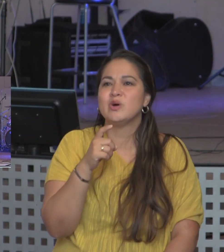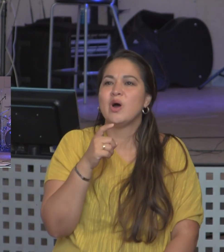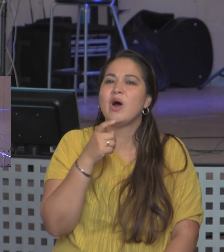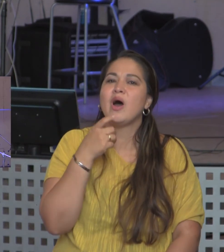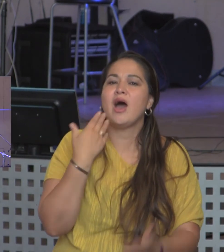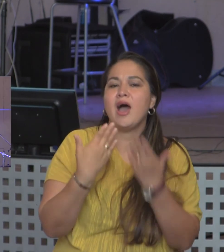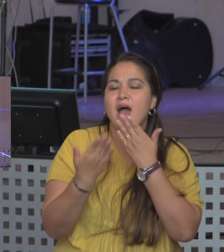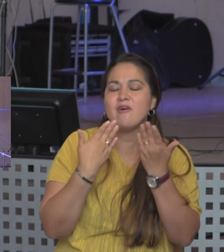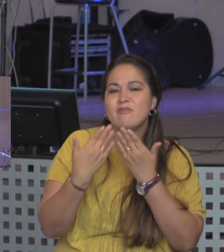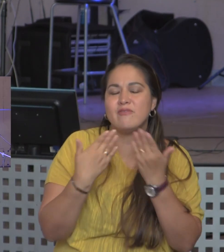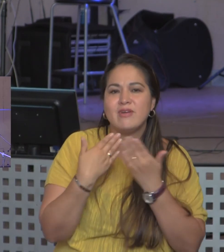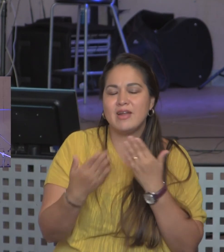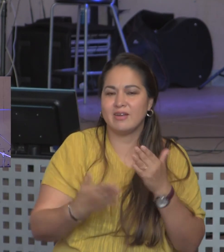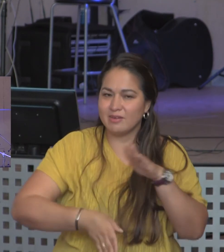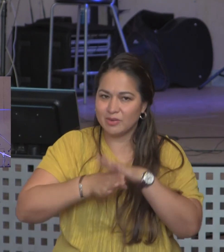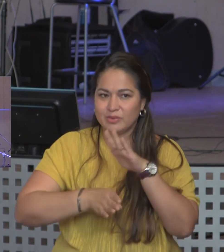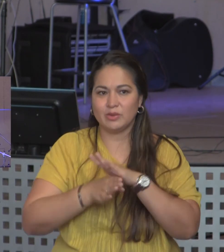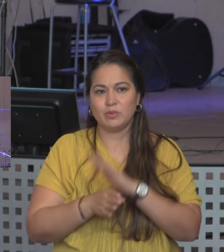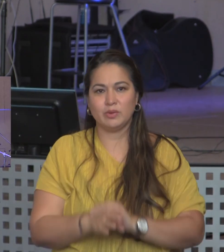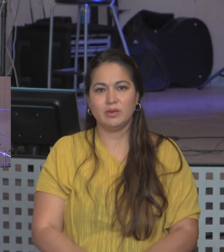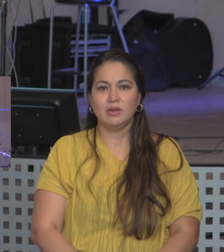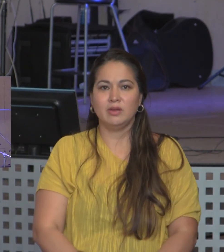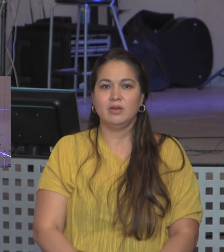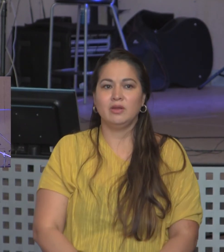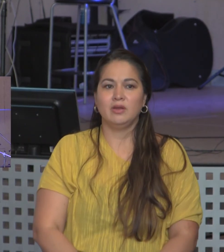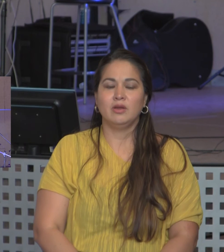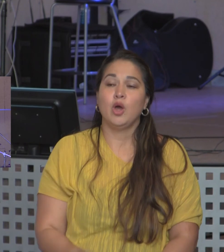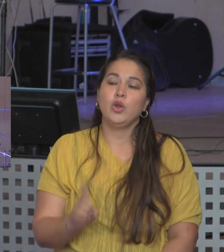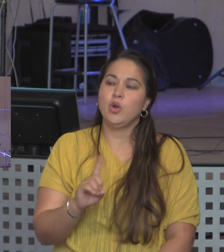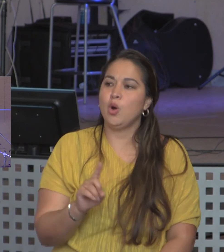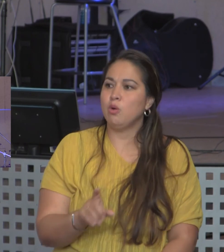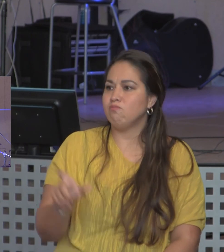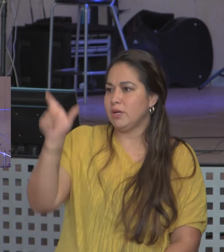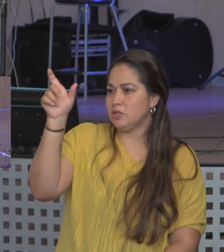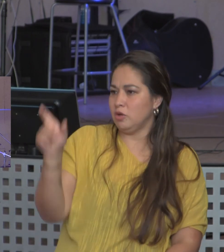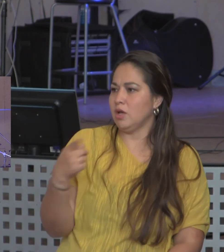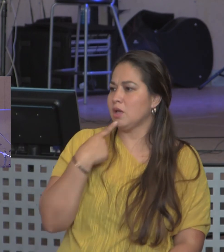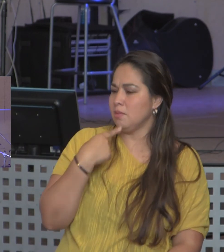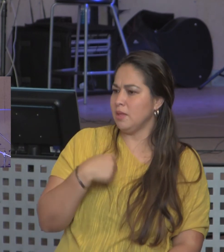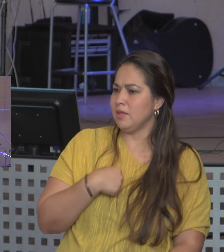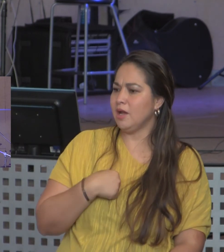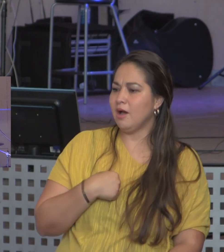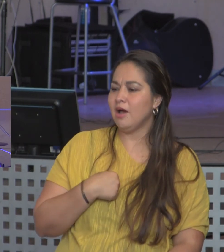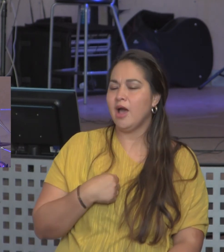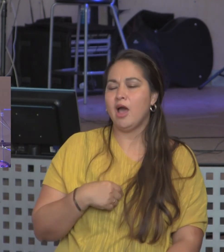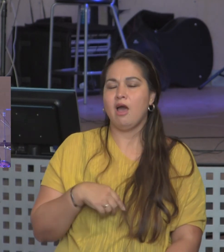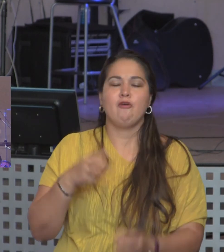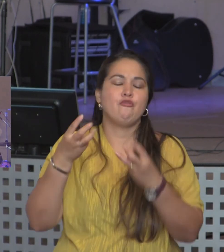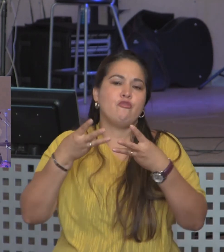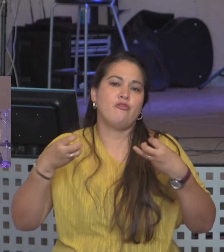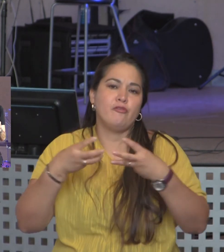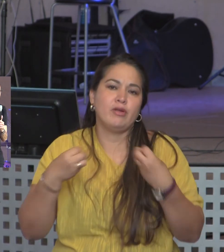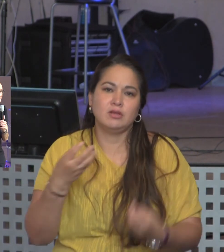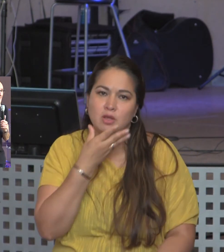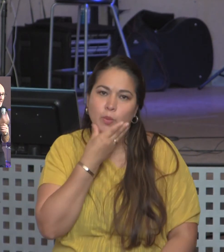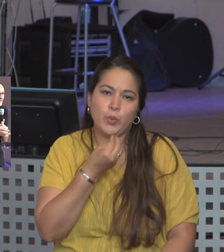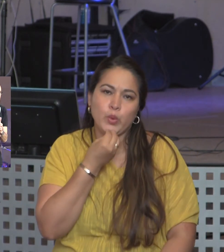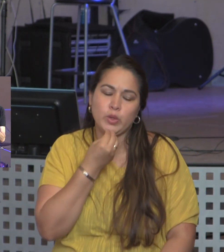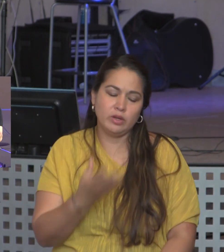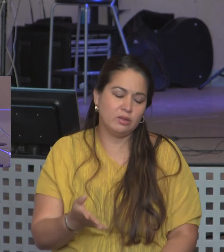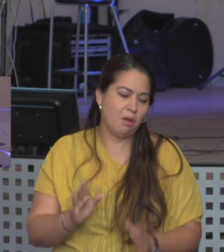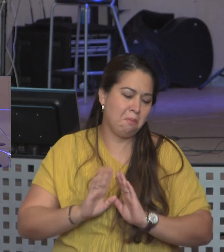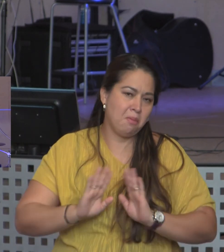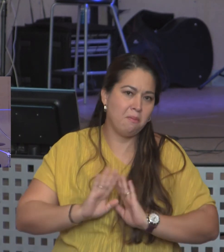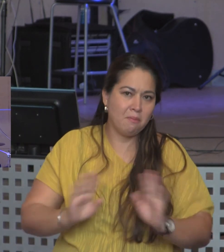expectativa frases bonitas. No esperar que alguien nos dé ánimo. Todo eso es bueno, no estoy hablando en contra de todo eso. Eso es bueno, que alguien venga y te